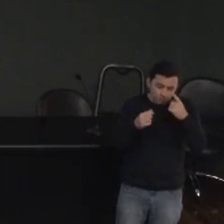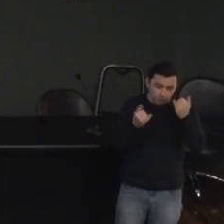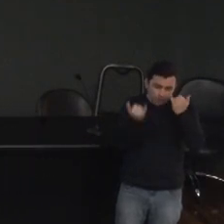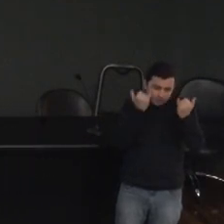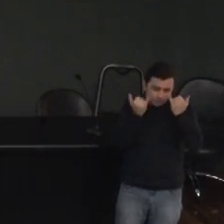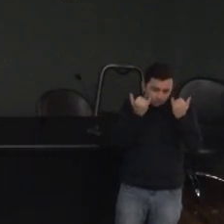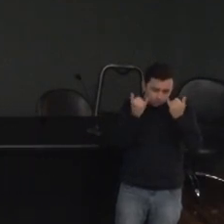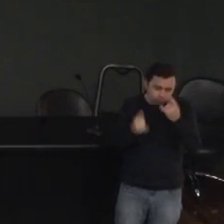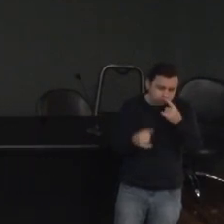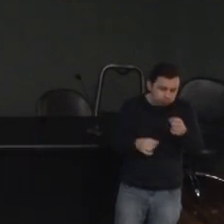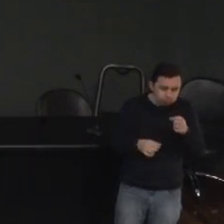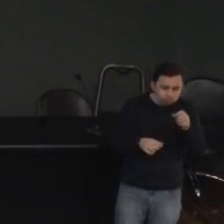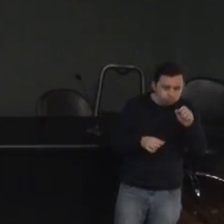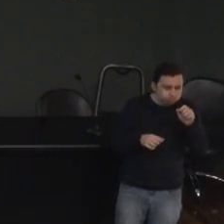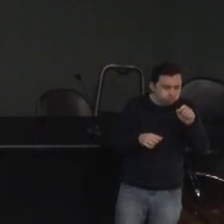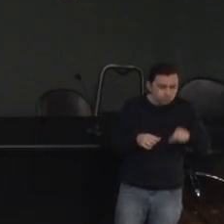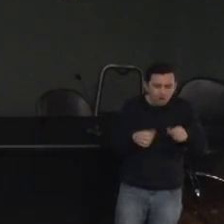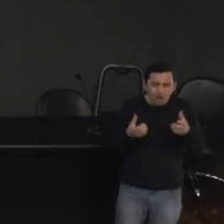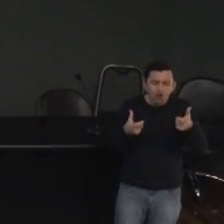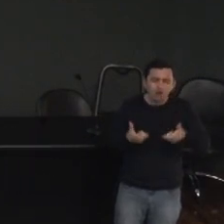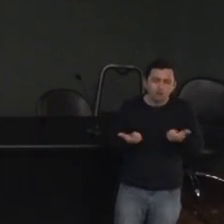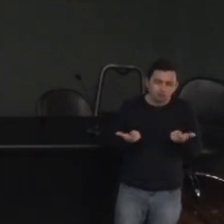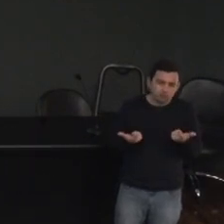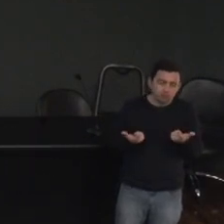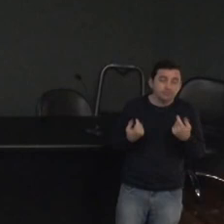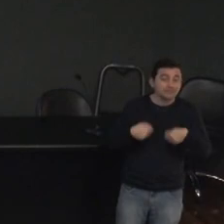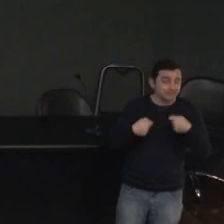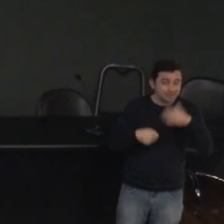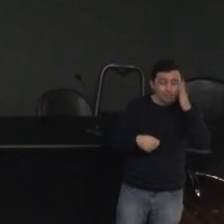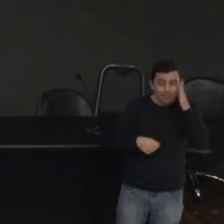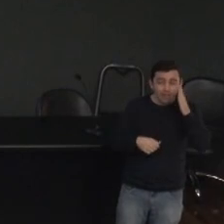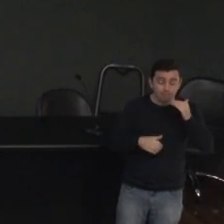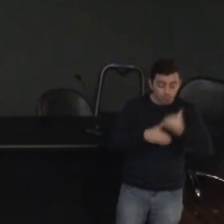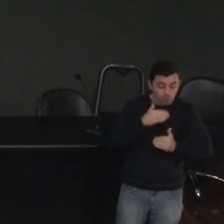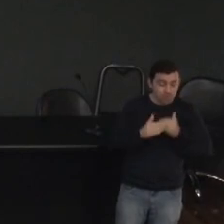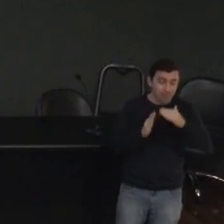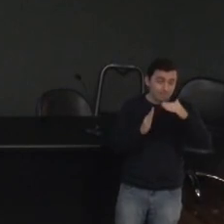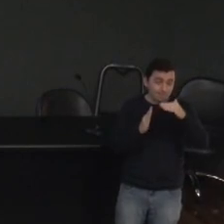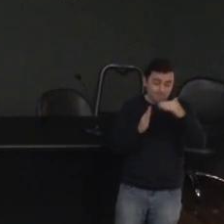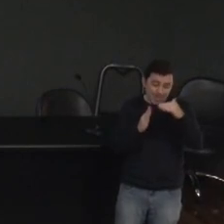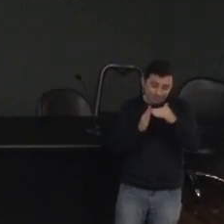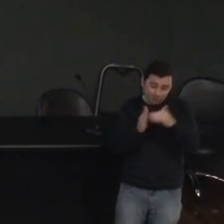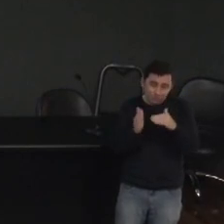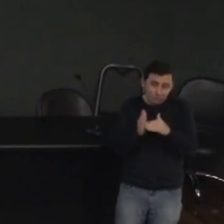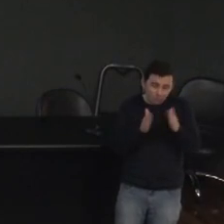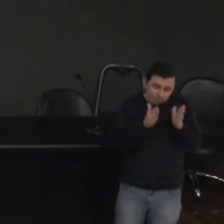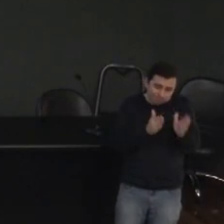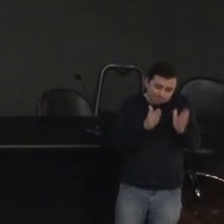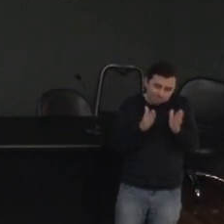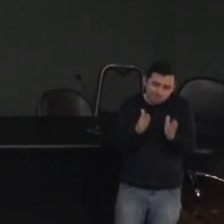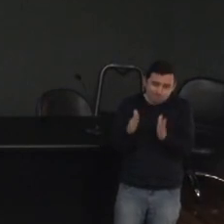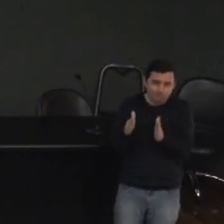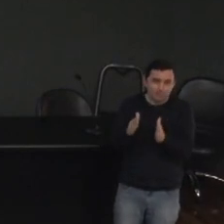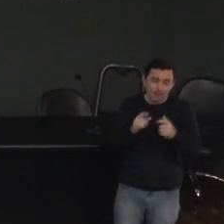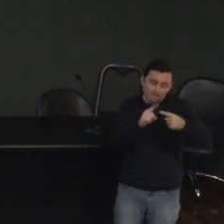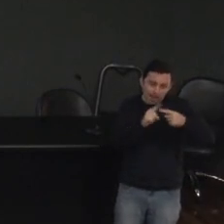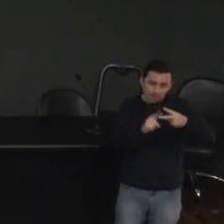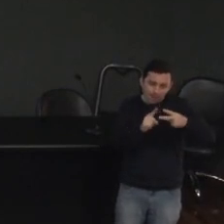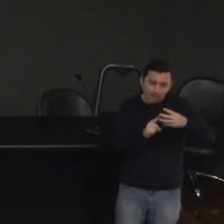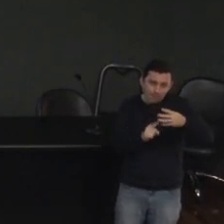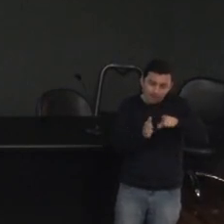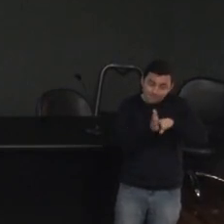é feito então tudo isso a gente tem que se preocupar são processos todos esses processos tem que fazer parte da minha